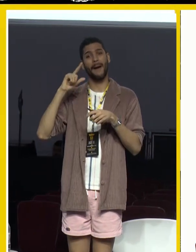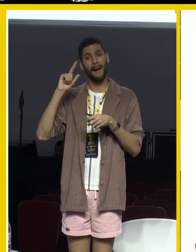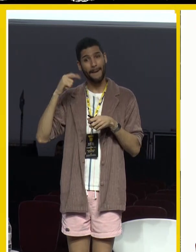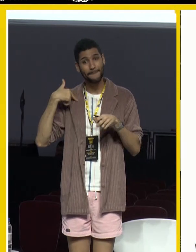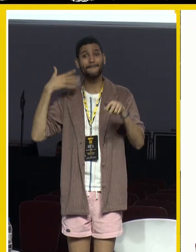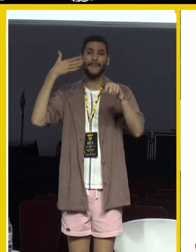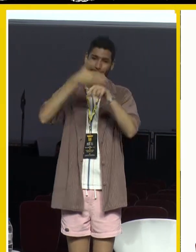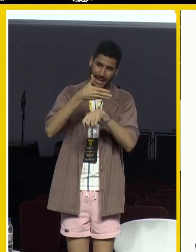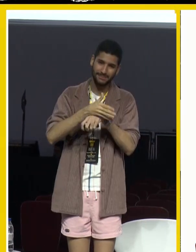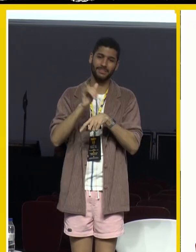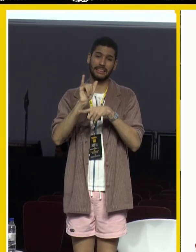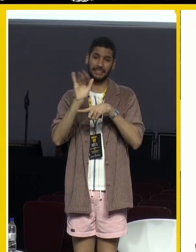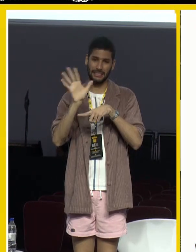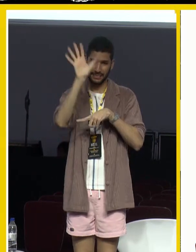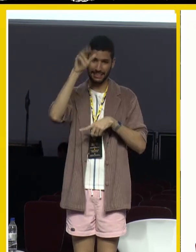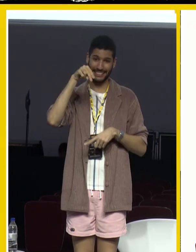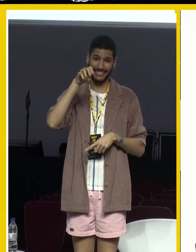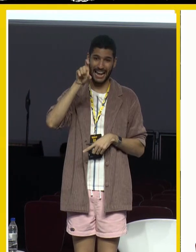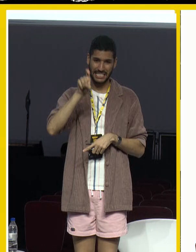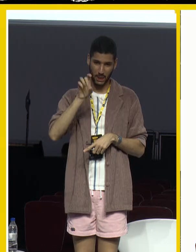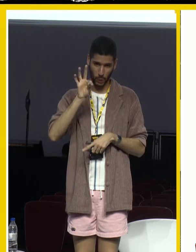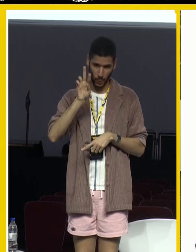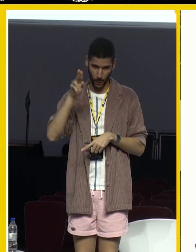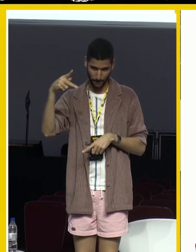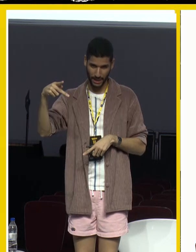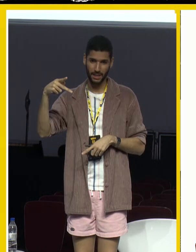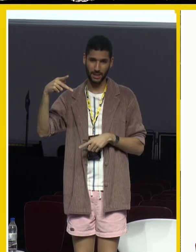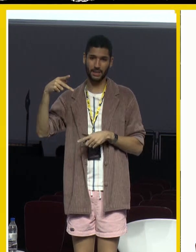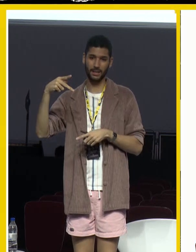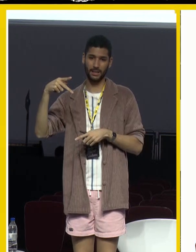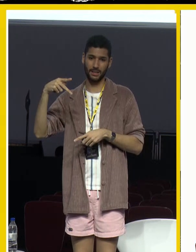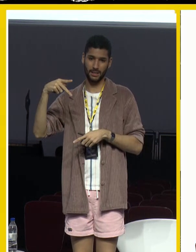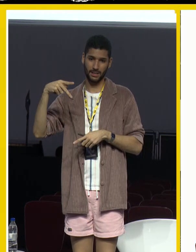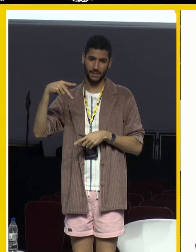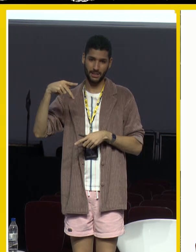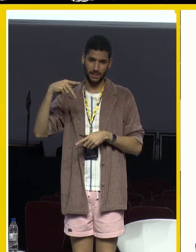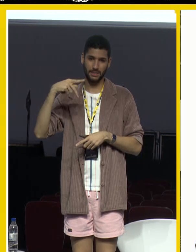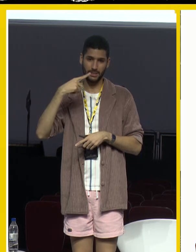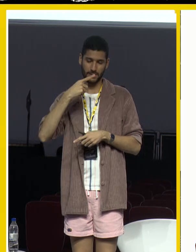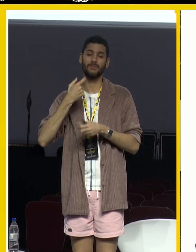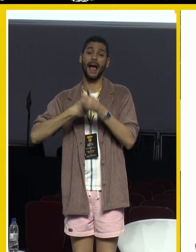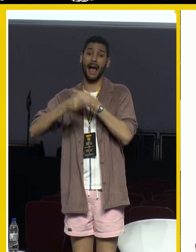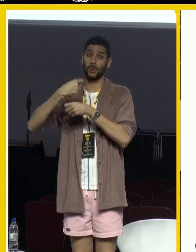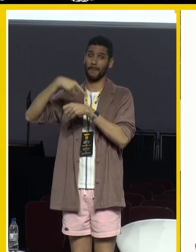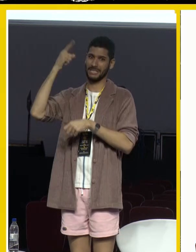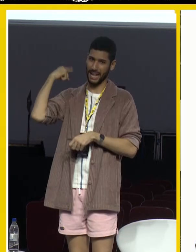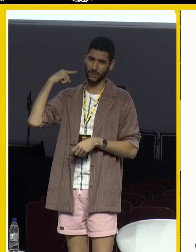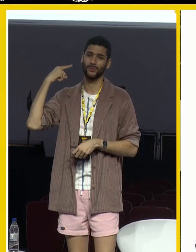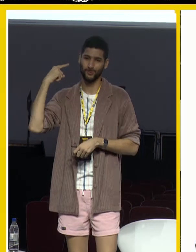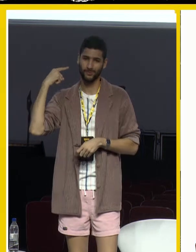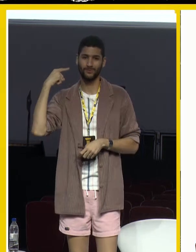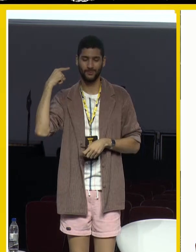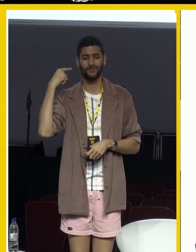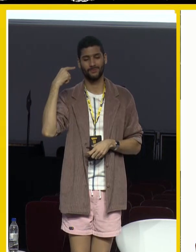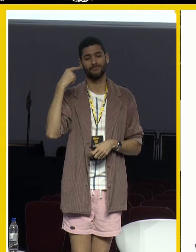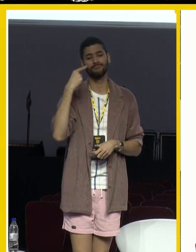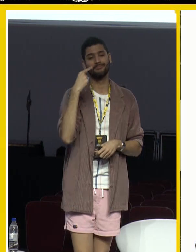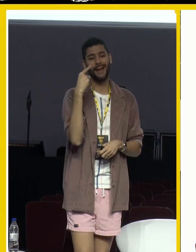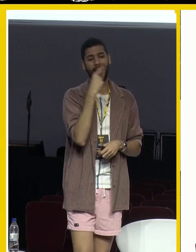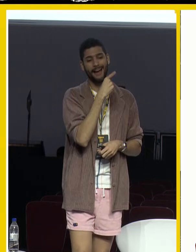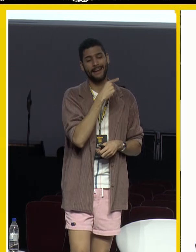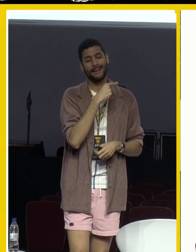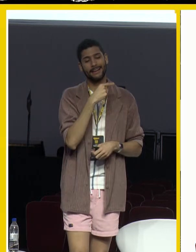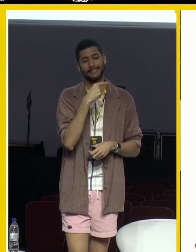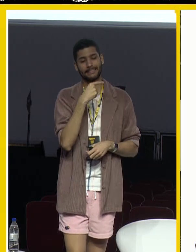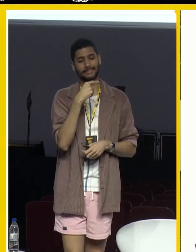isso aqui foi que eu estava explicando até agora foi do evento da next anp que eu estava no passado